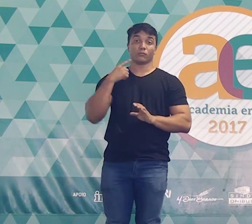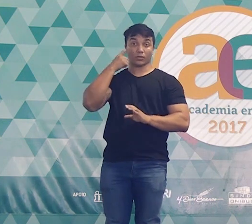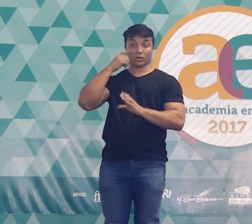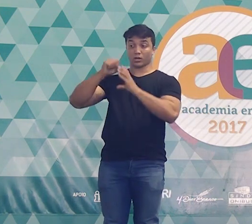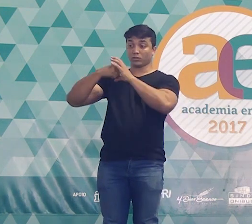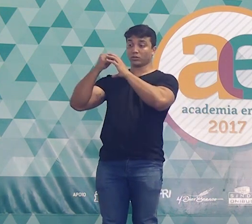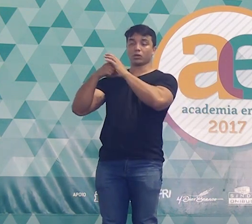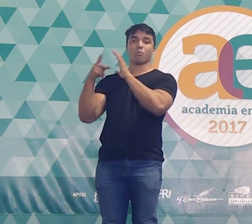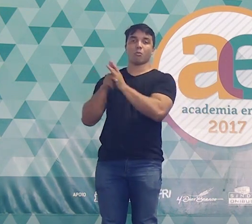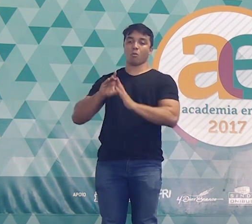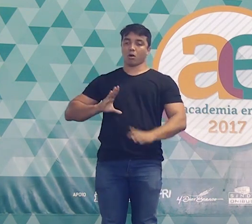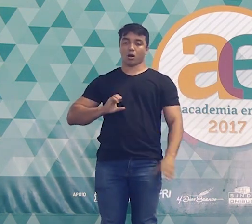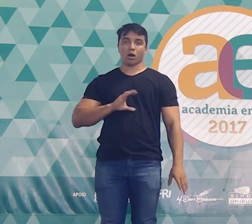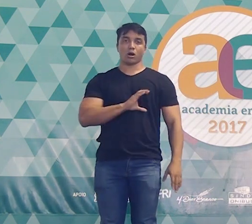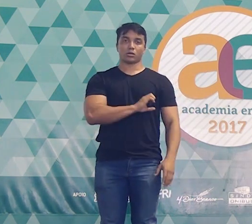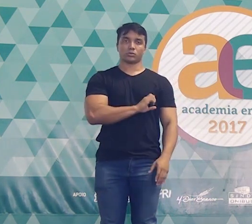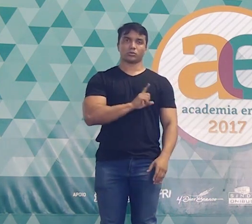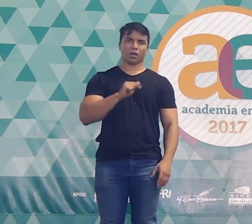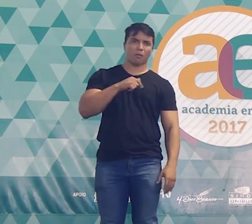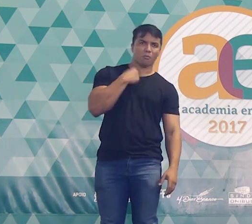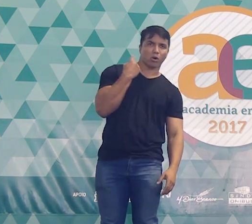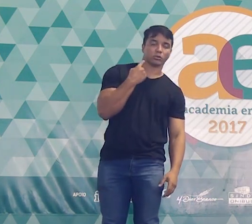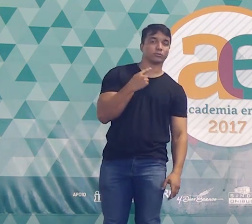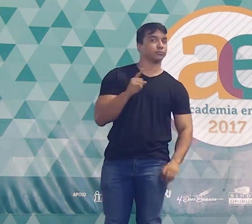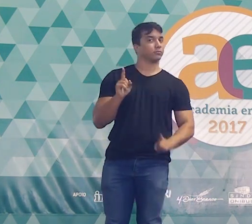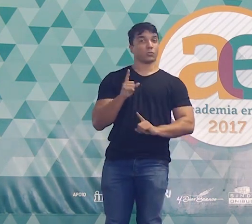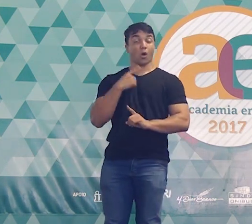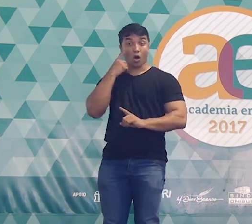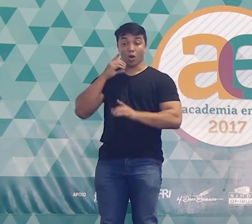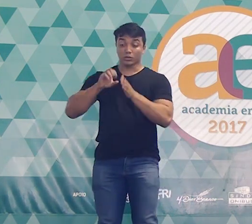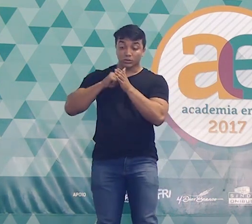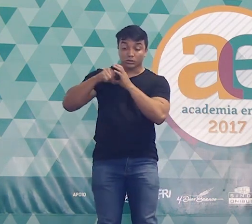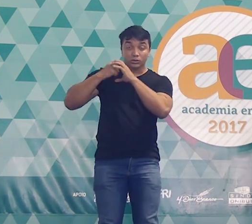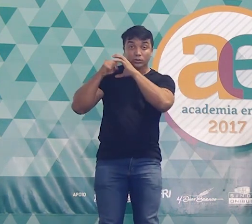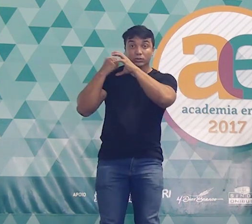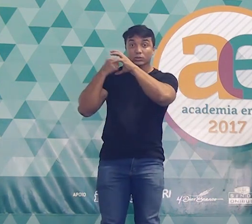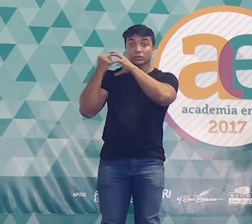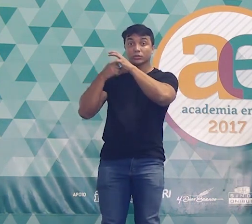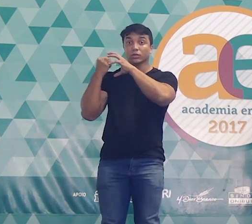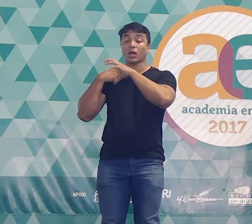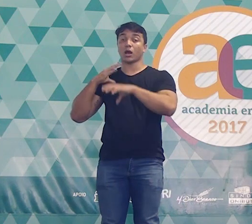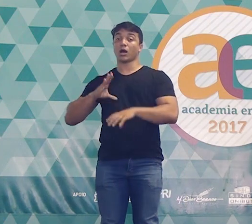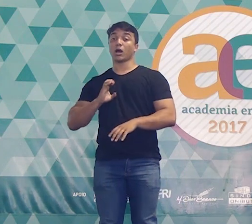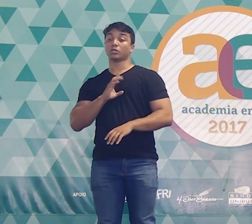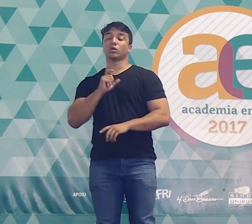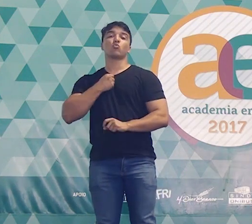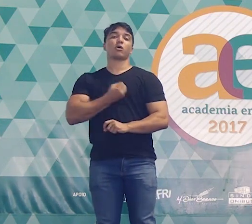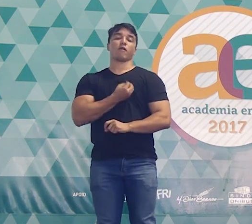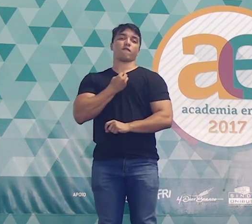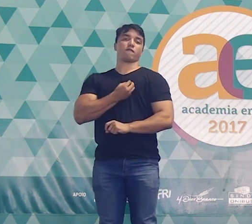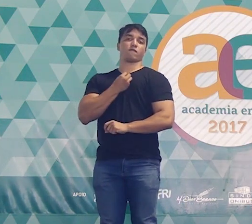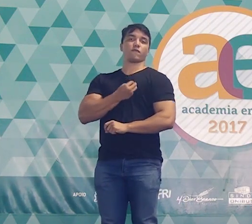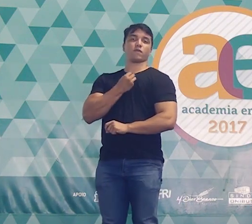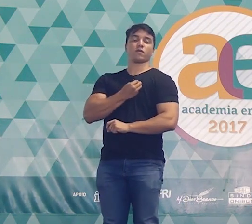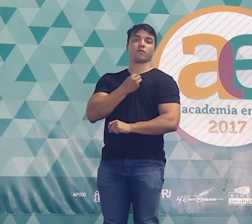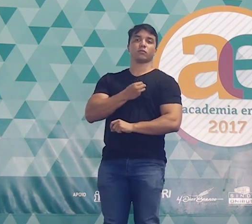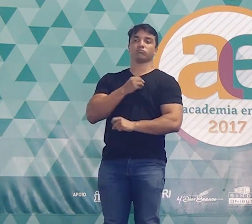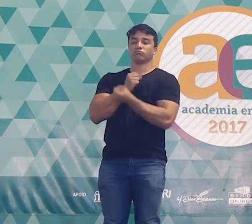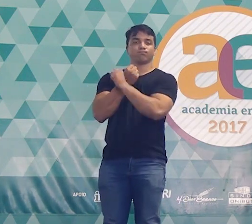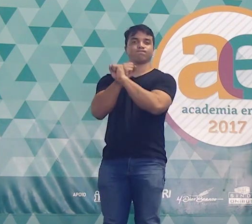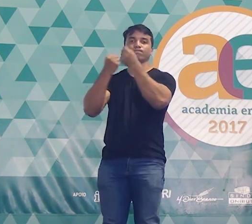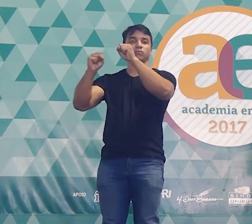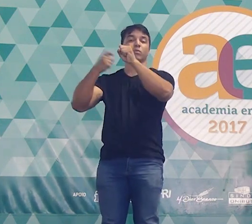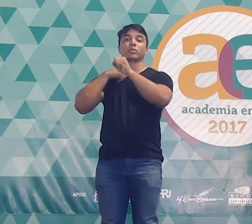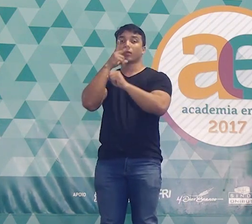células cancerígenas são células mortas? Não. As células cancerígenas, muito pelo contrário, são células extremamente vivas, com